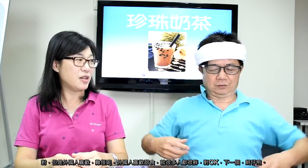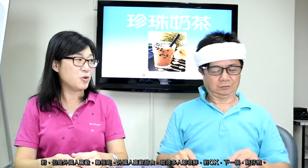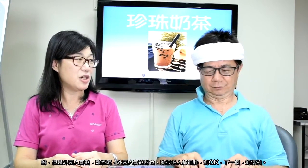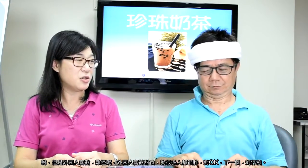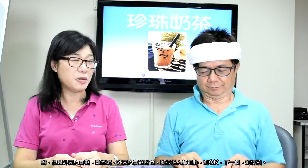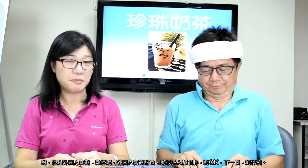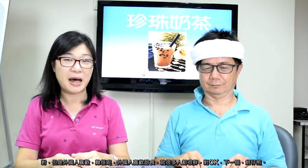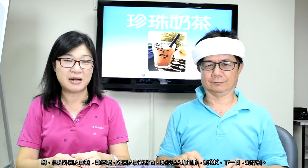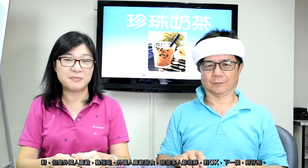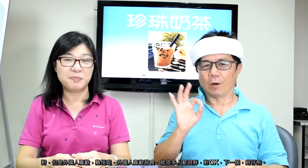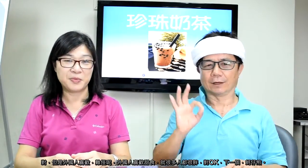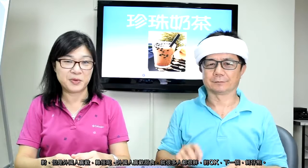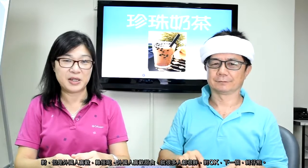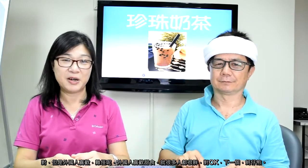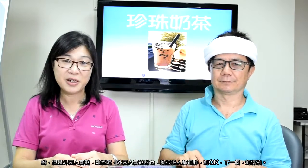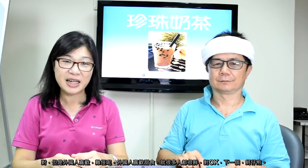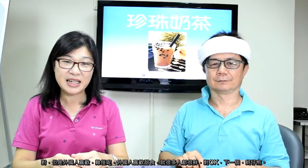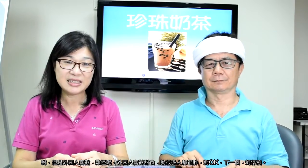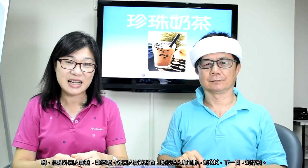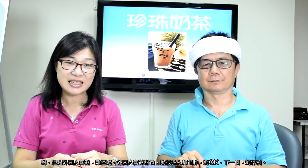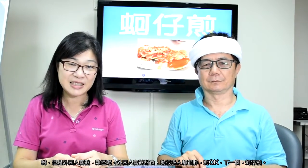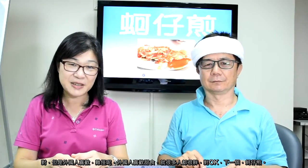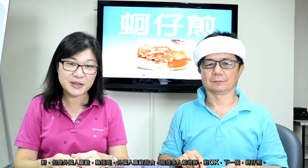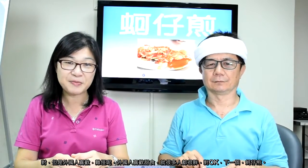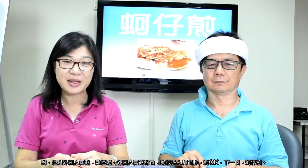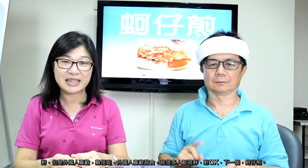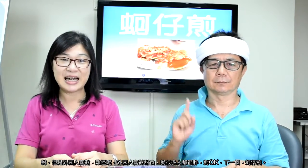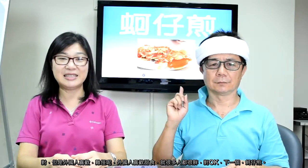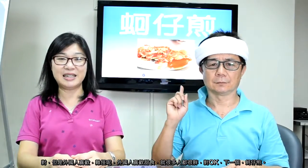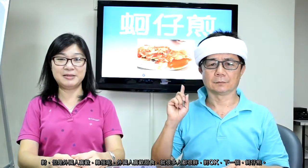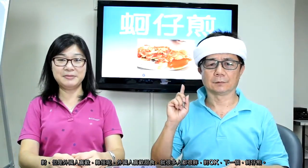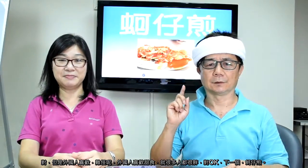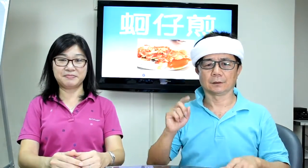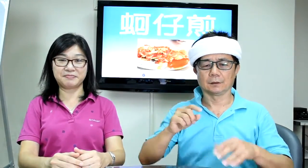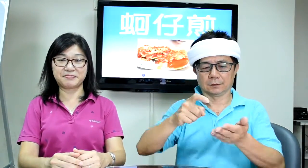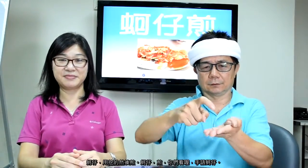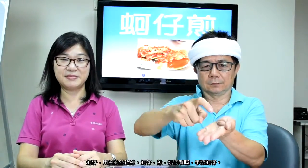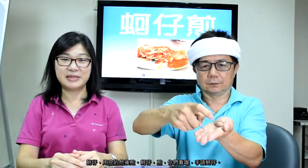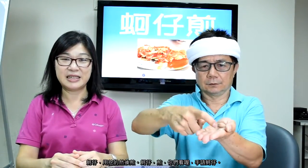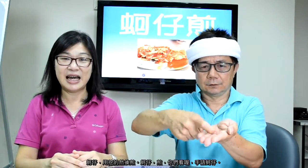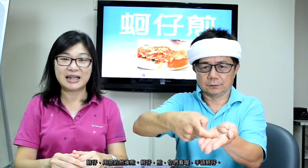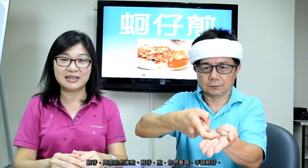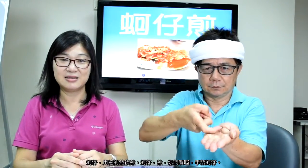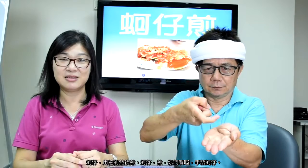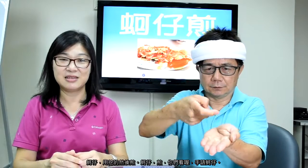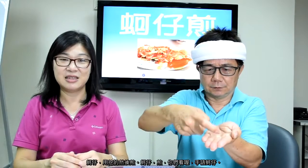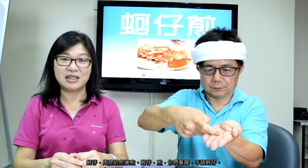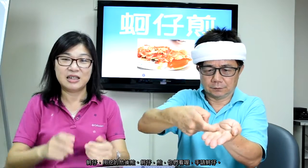多人都很胖。对 ，OK， 下一个蚵仔煎，蚵仔